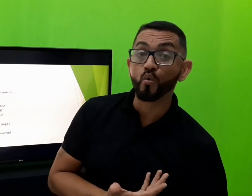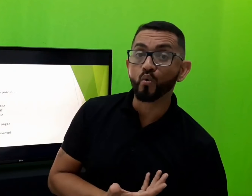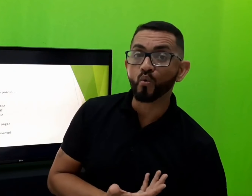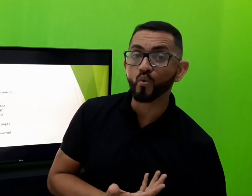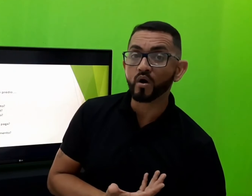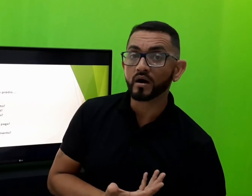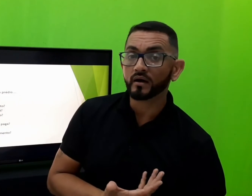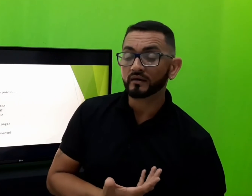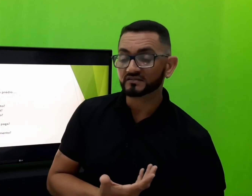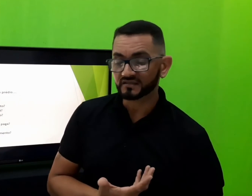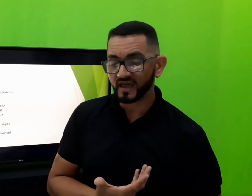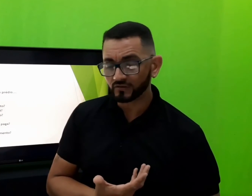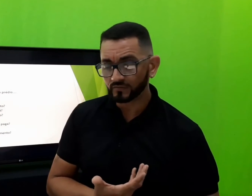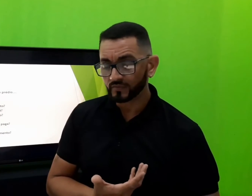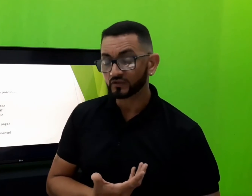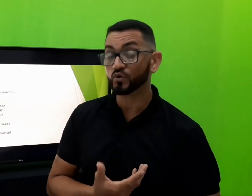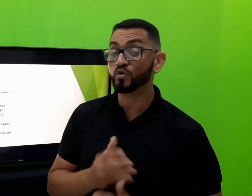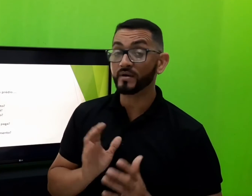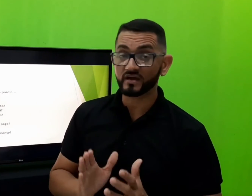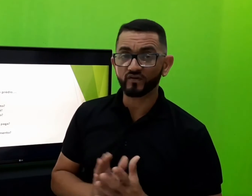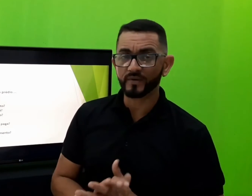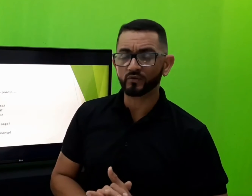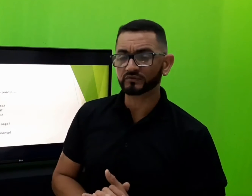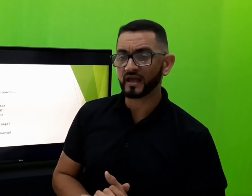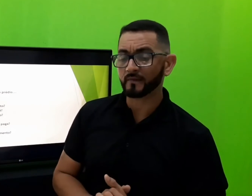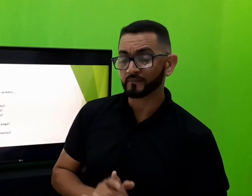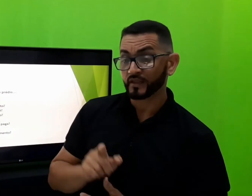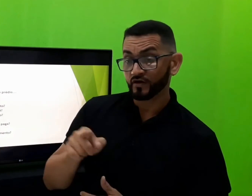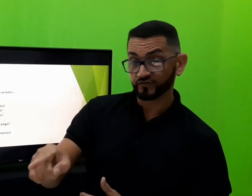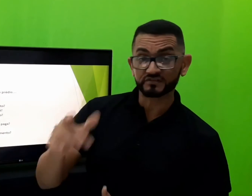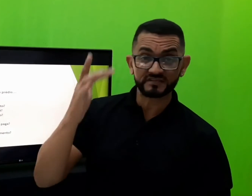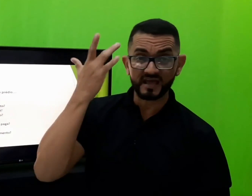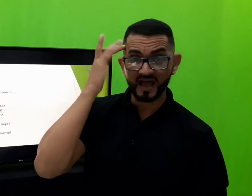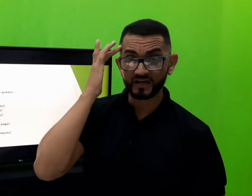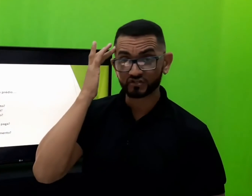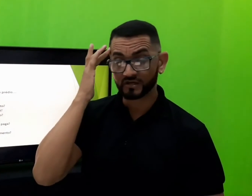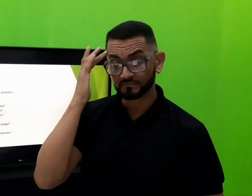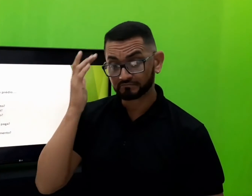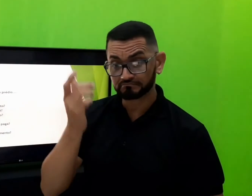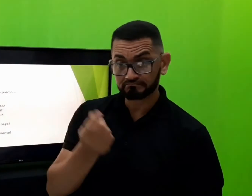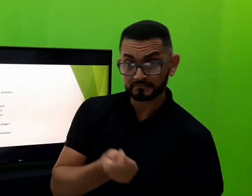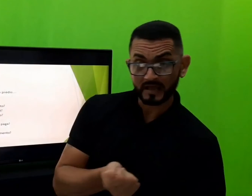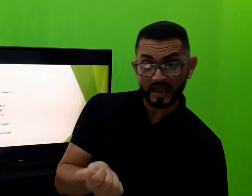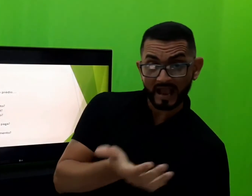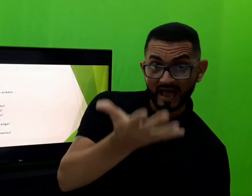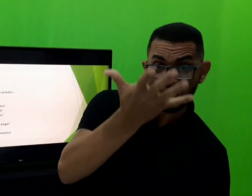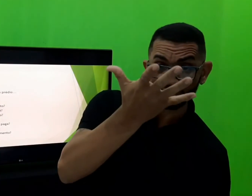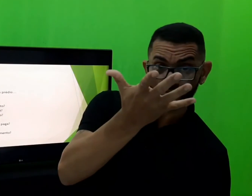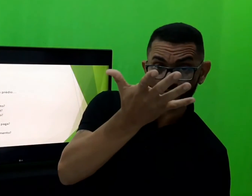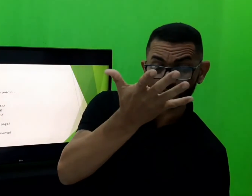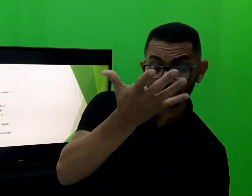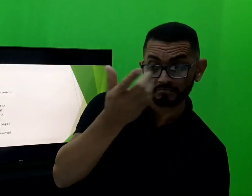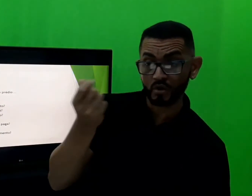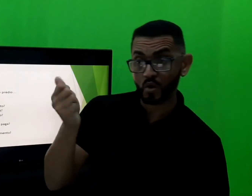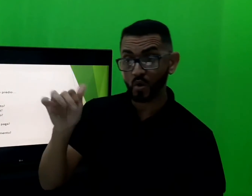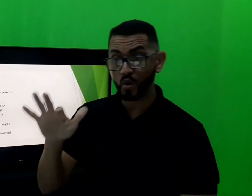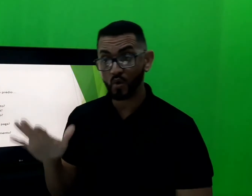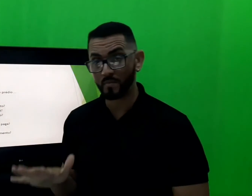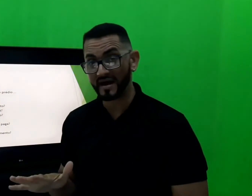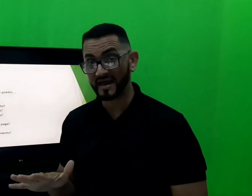ou, certo? Então como é que eu vou perguntar? Você acha caro ou